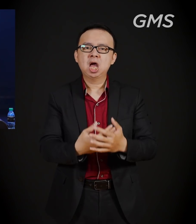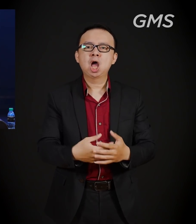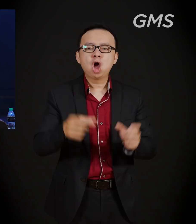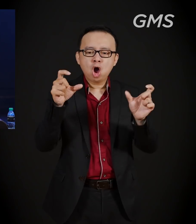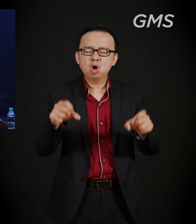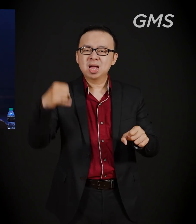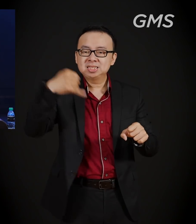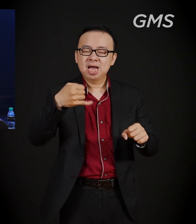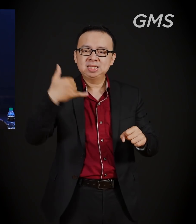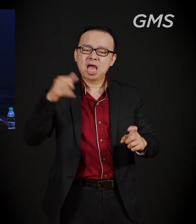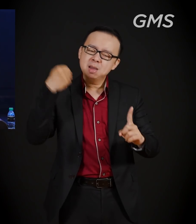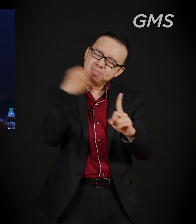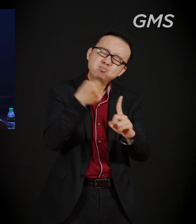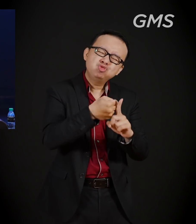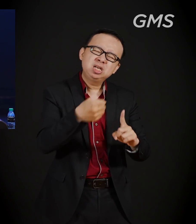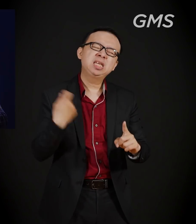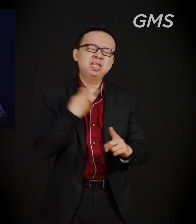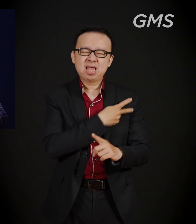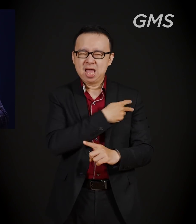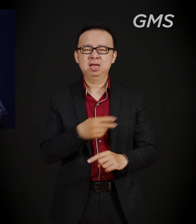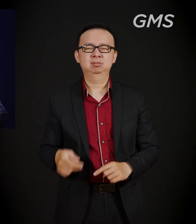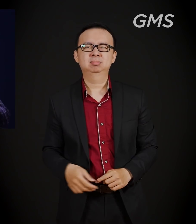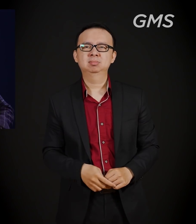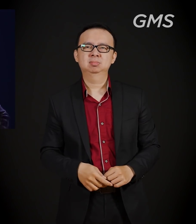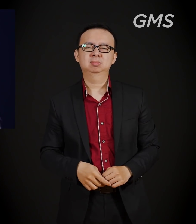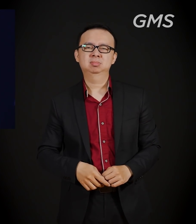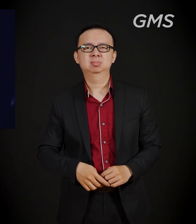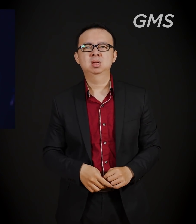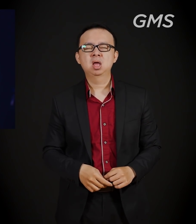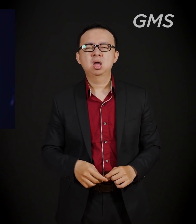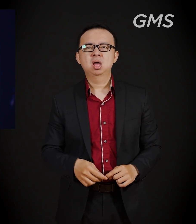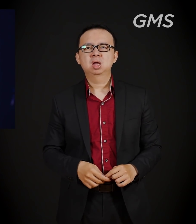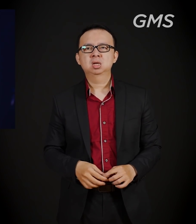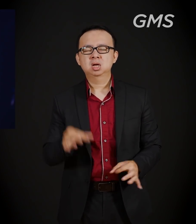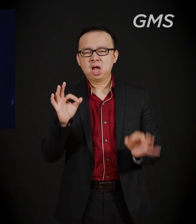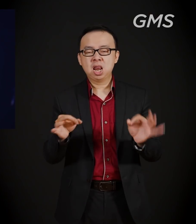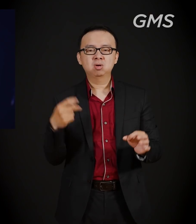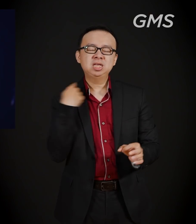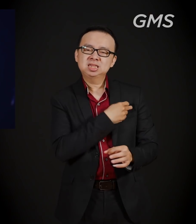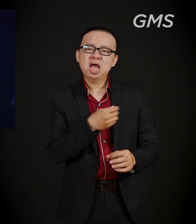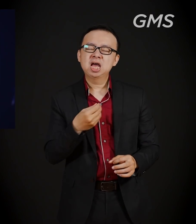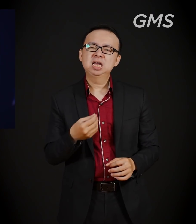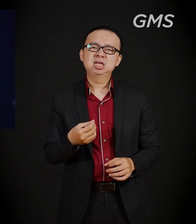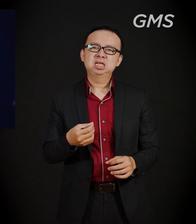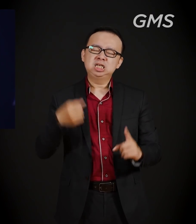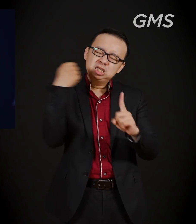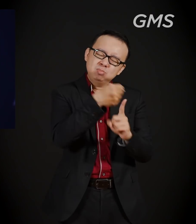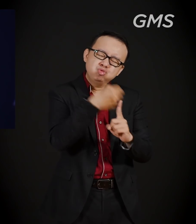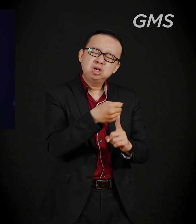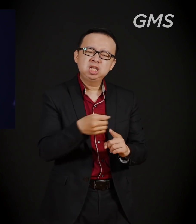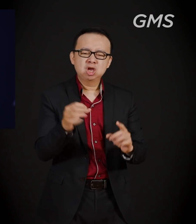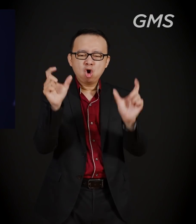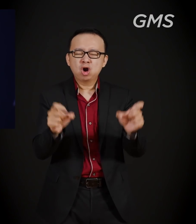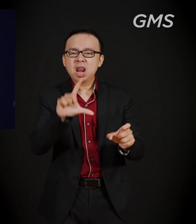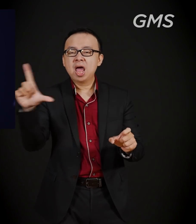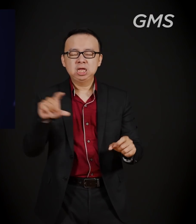pengejek-pengejek, pembuli-pembuli, itu biasa. Kalau kita ditertawakan seperti itu tandanya Alkitab saya